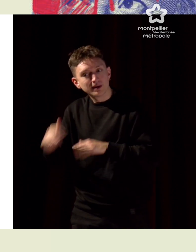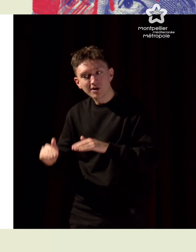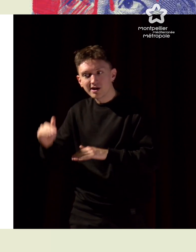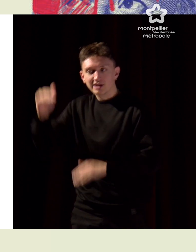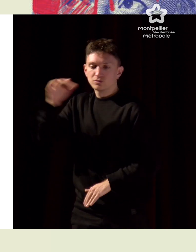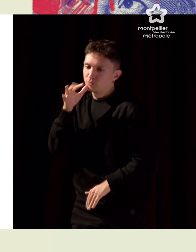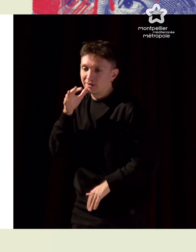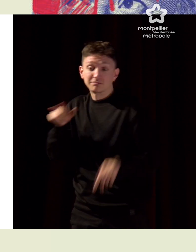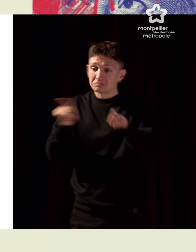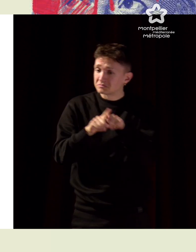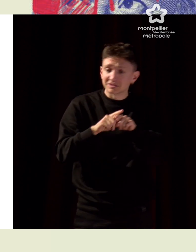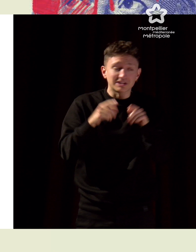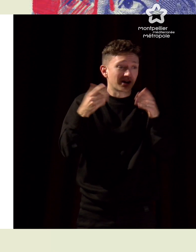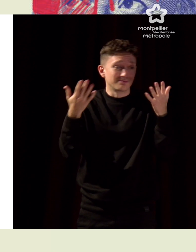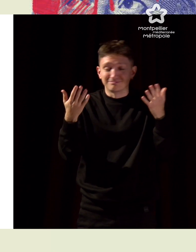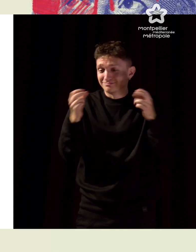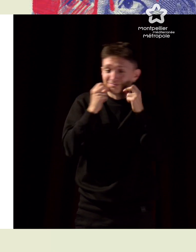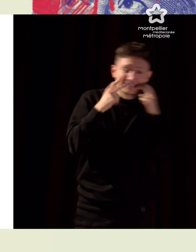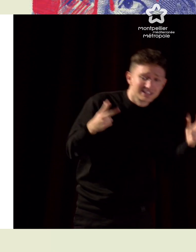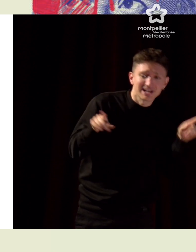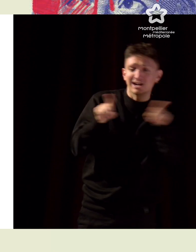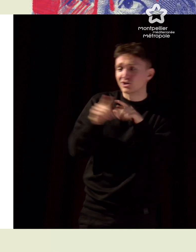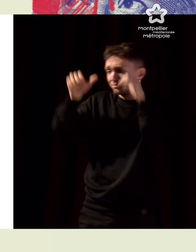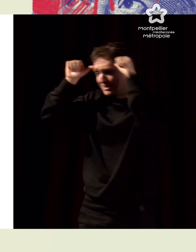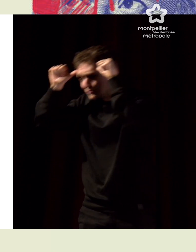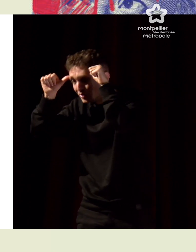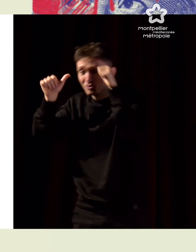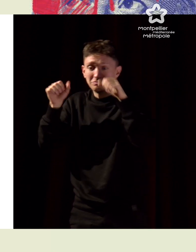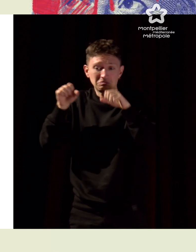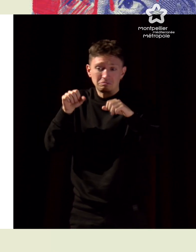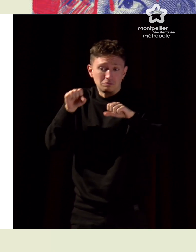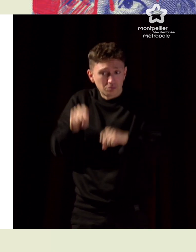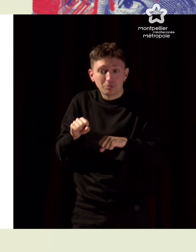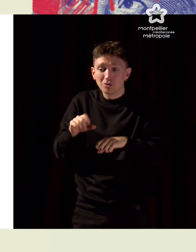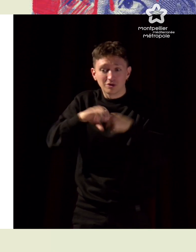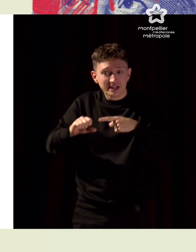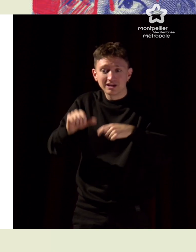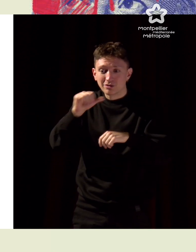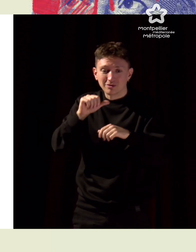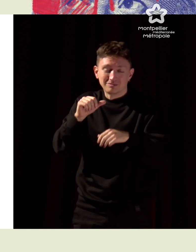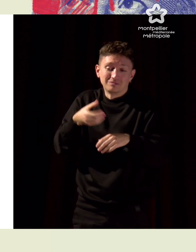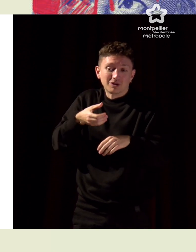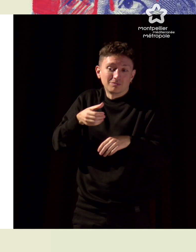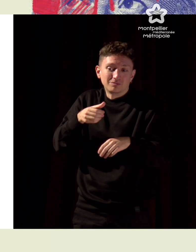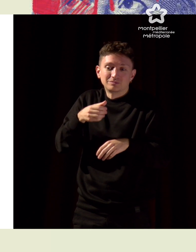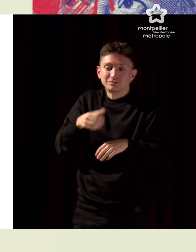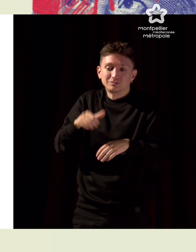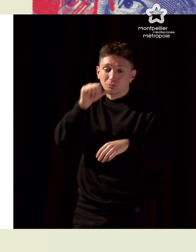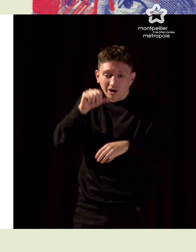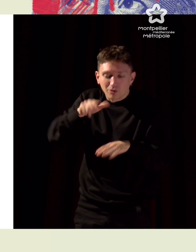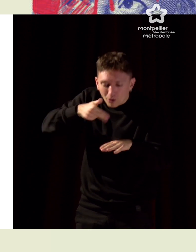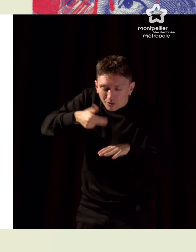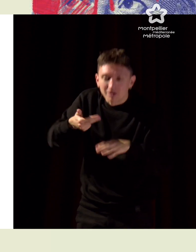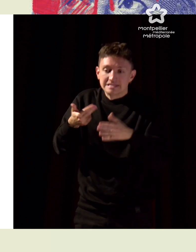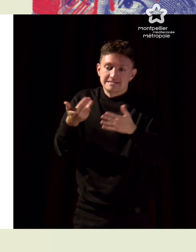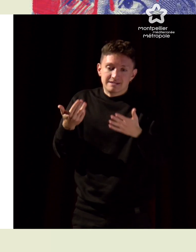vous avez intérêt à lui en donner quand il est chaton, lui donnez pas trop de lait quand il est adulte. En fait, digérer le lait, ça veut dire transformer le sucre